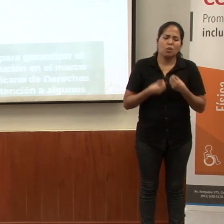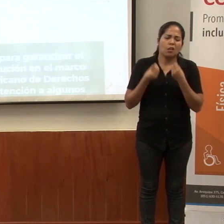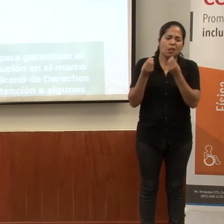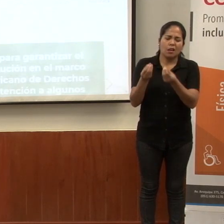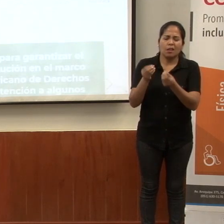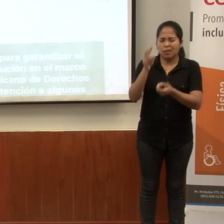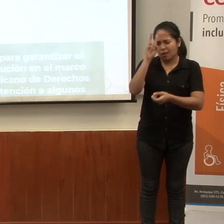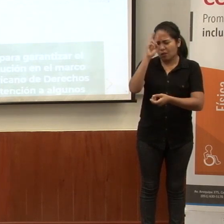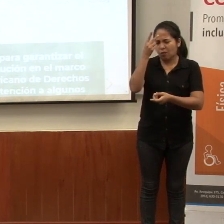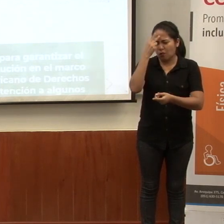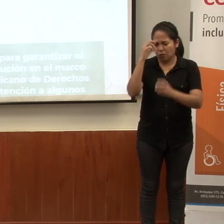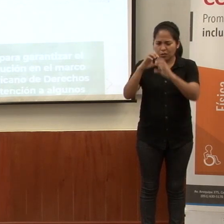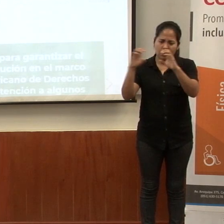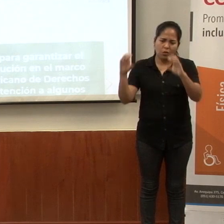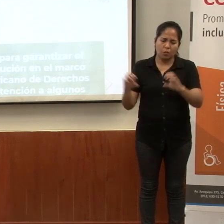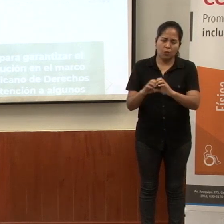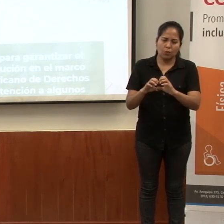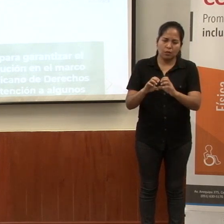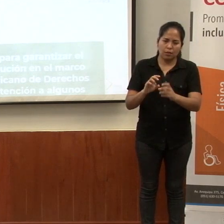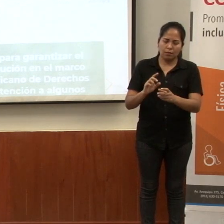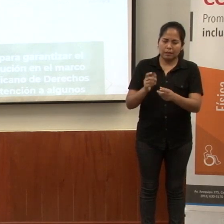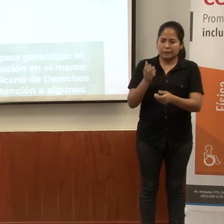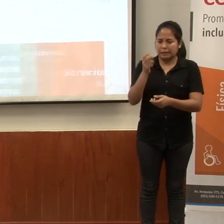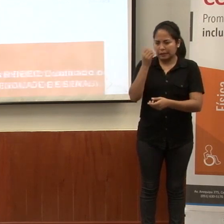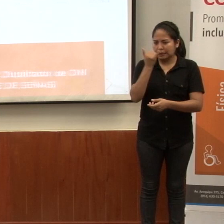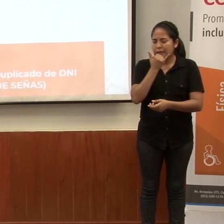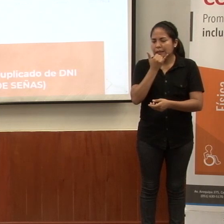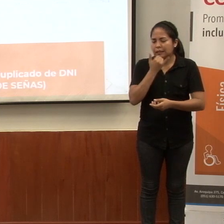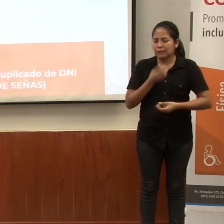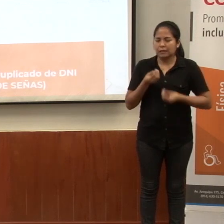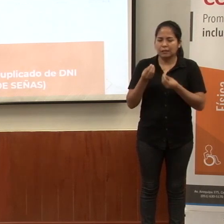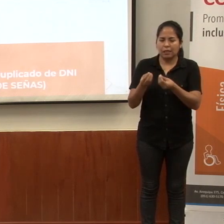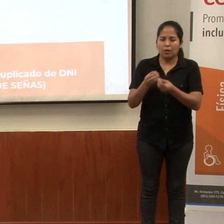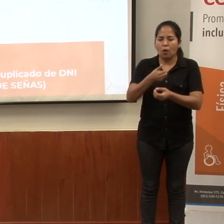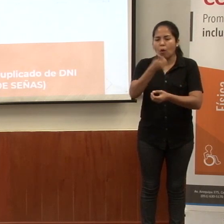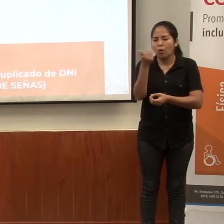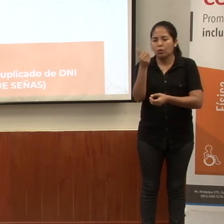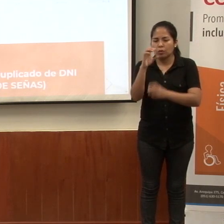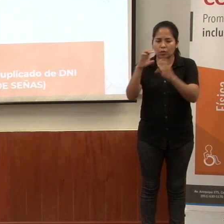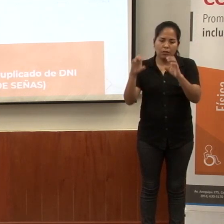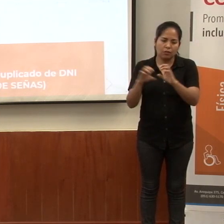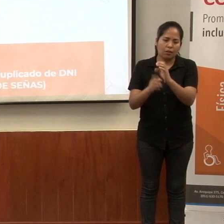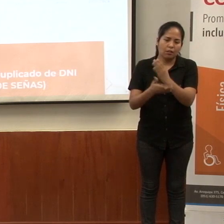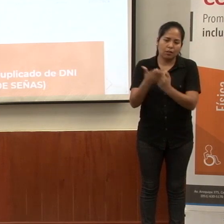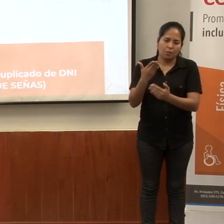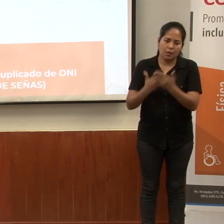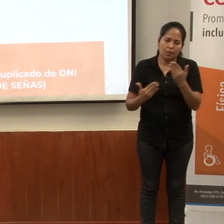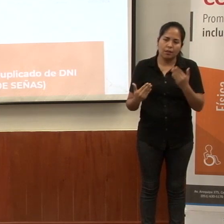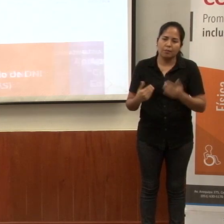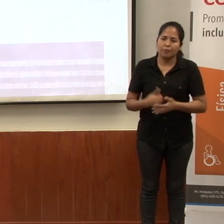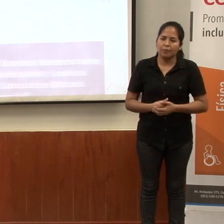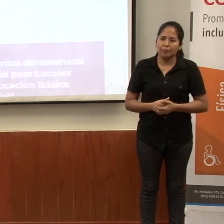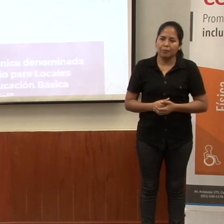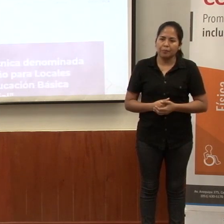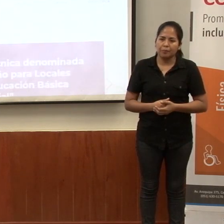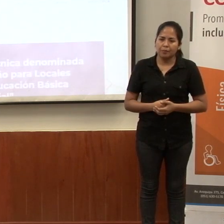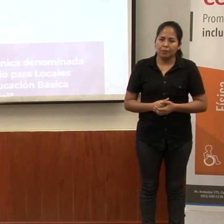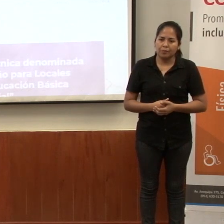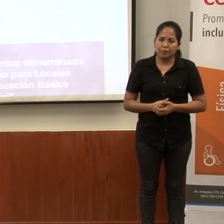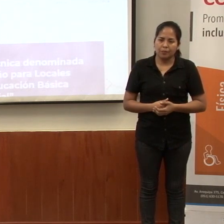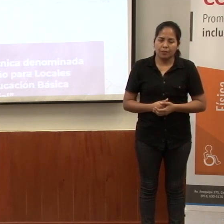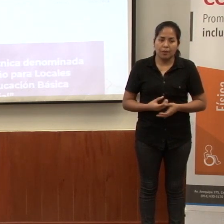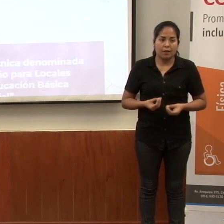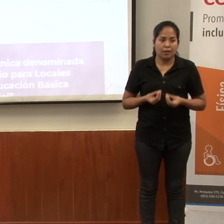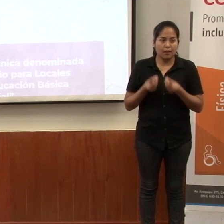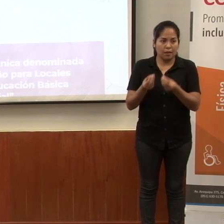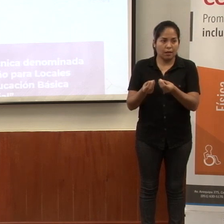son discapacidad, pues, son trastornos que hay que ser intervenidos. Entonces, ¿por qué? Porque la ley ha definido que para calificar